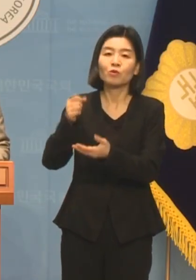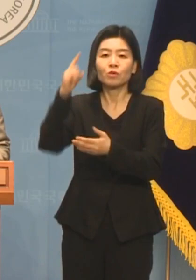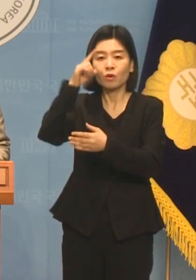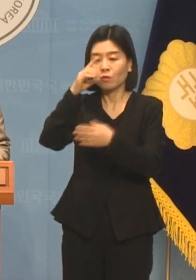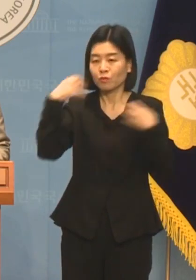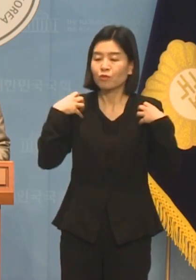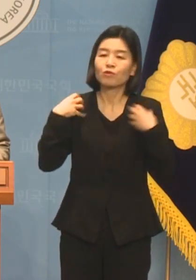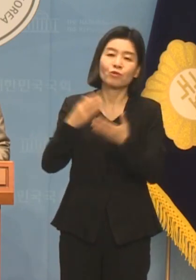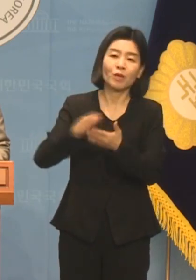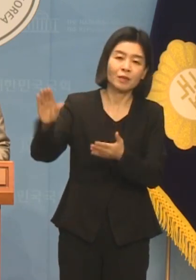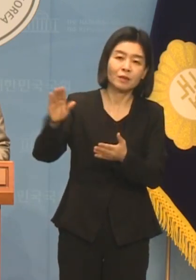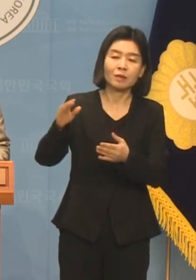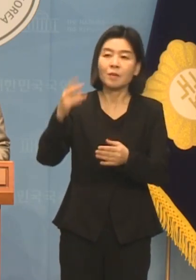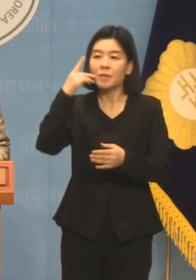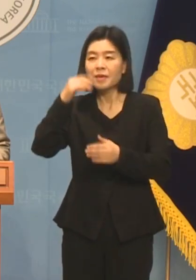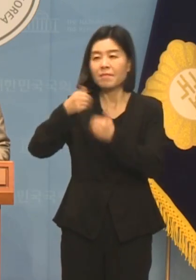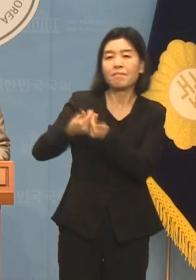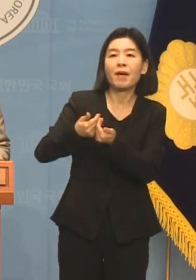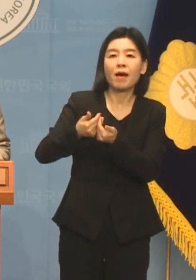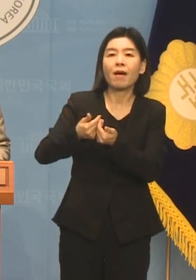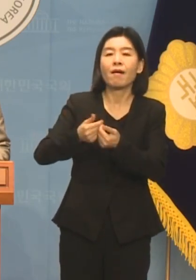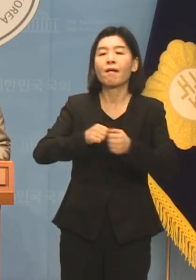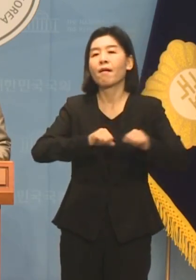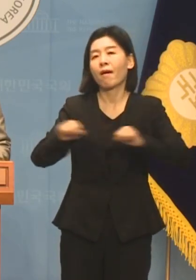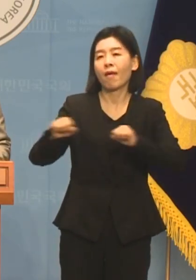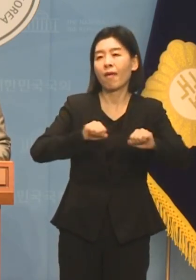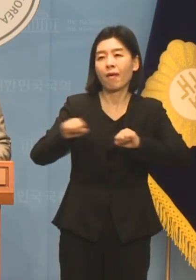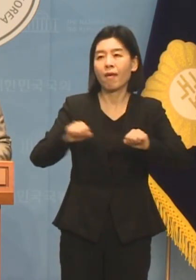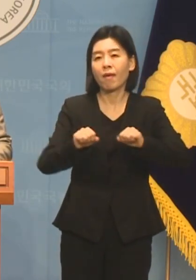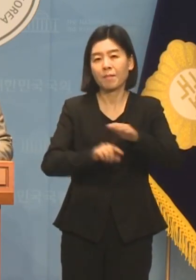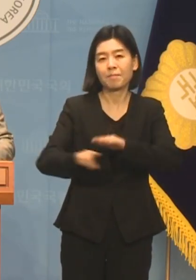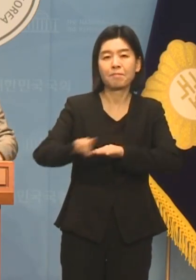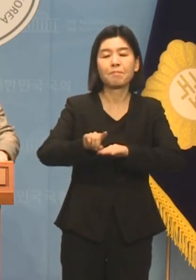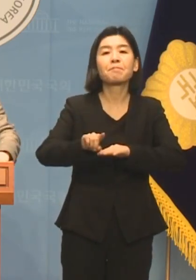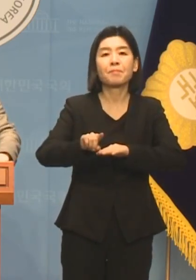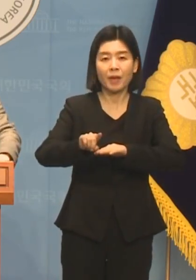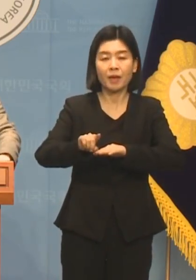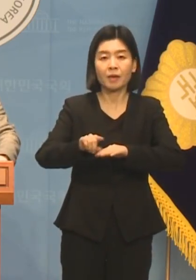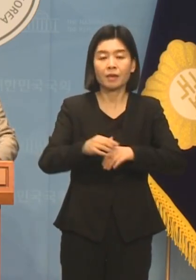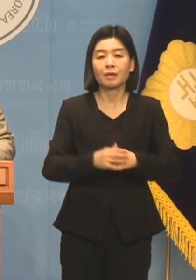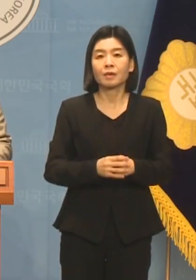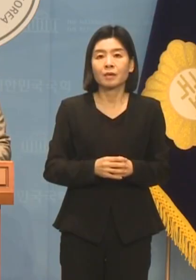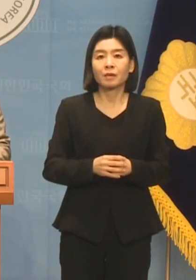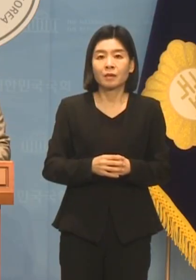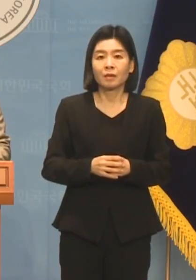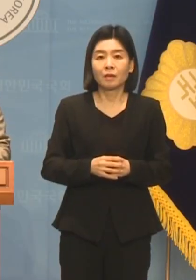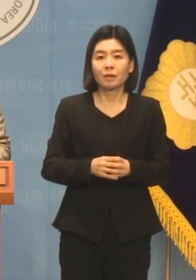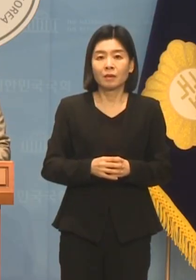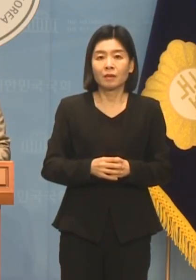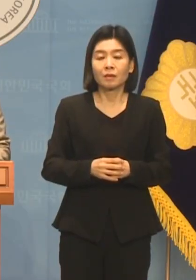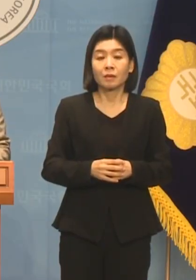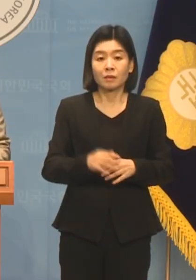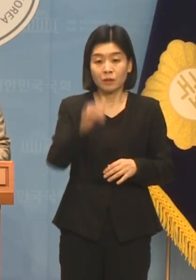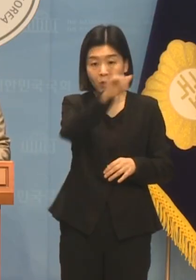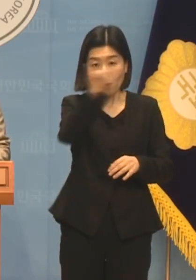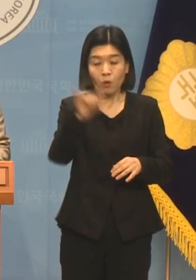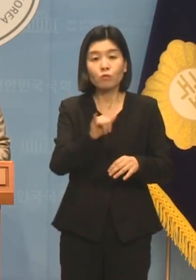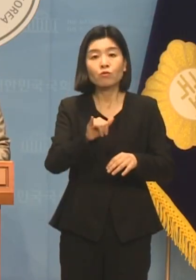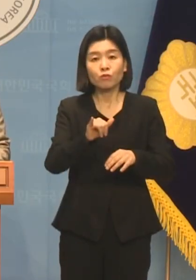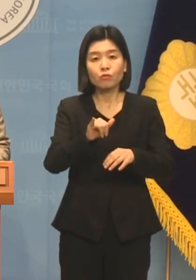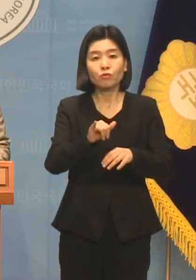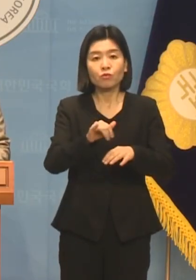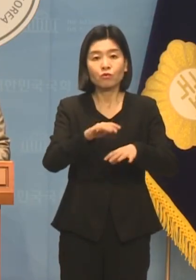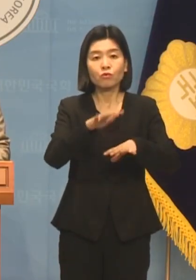등 좌편향 활동에 빠짐없이 참여해서 앞장서고 있었습니다. 전농